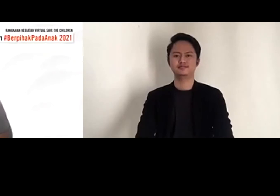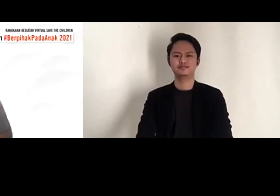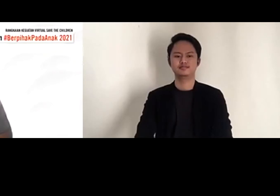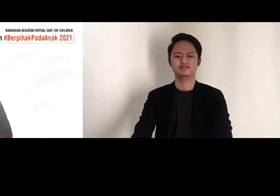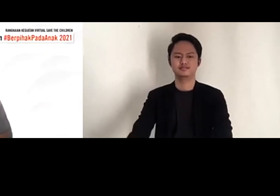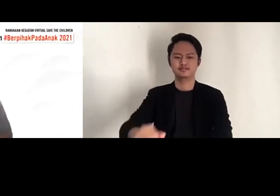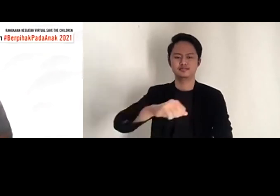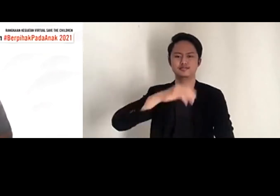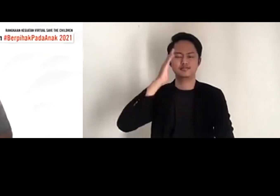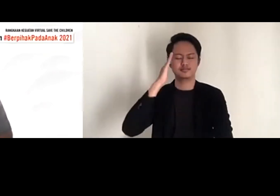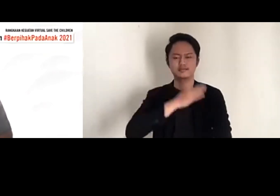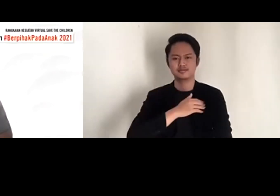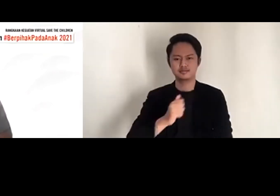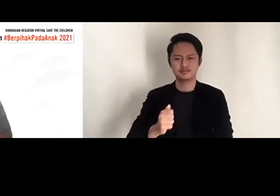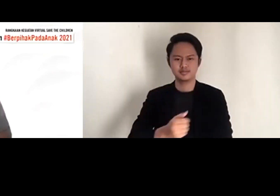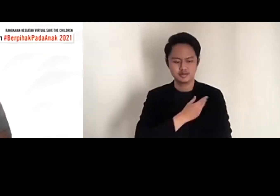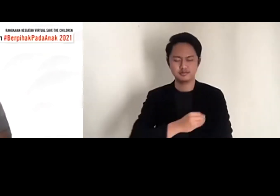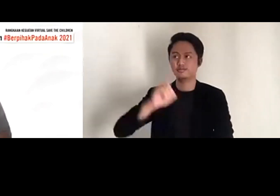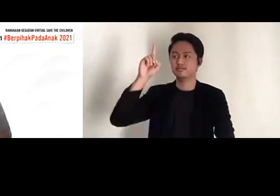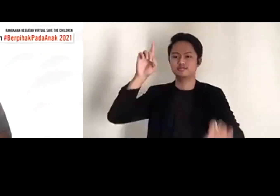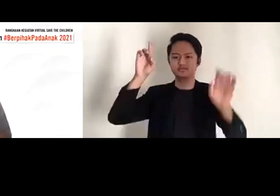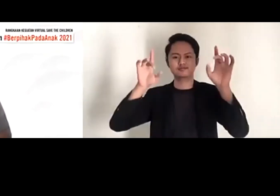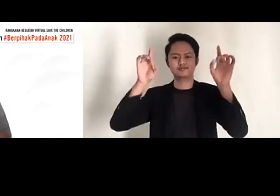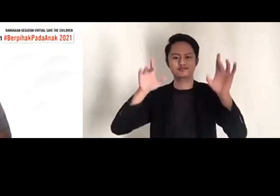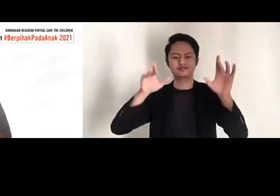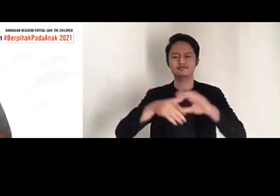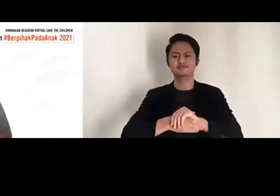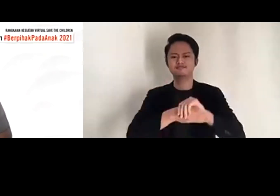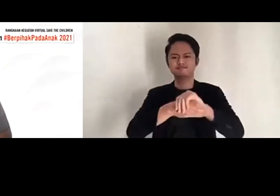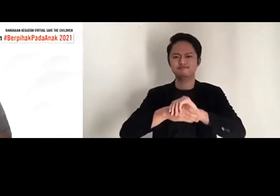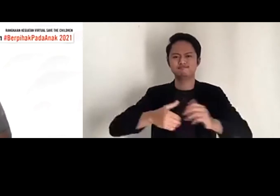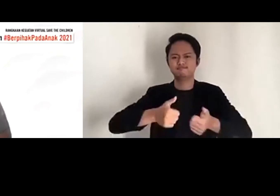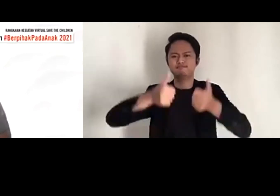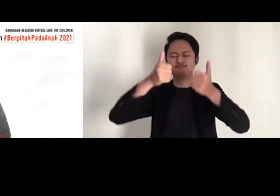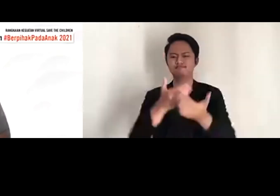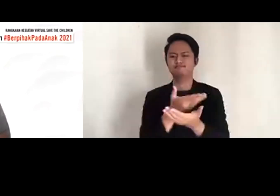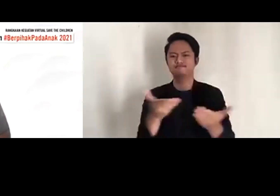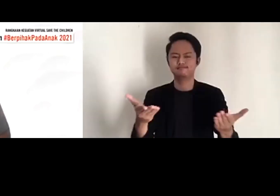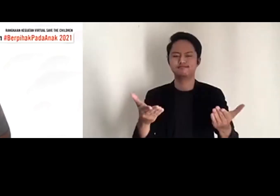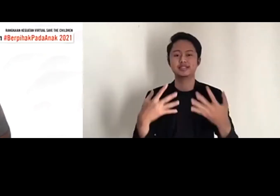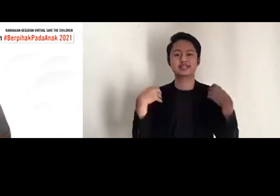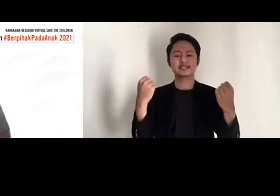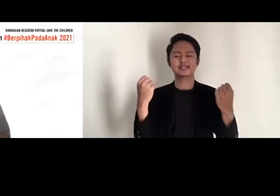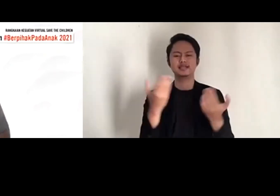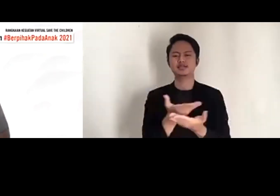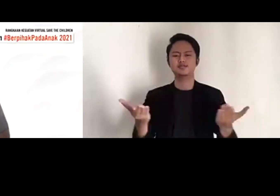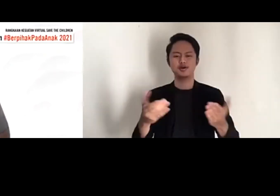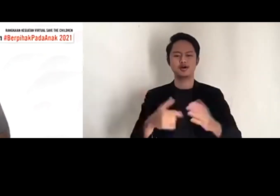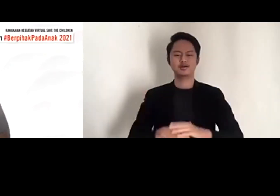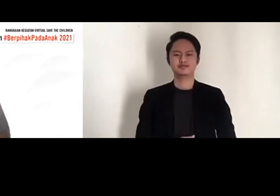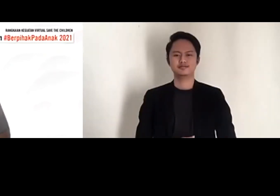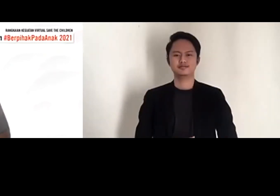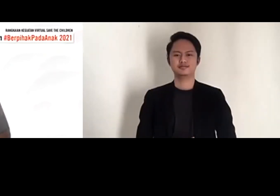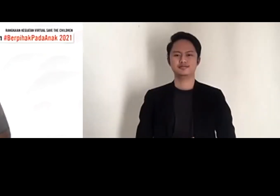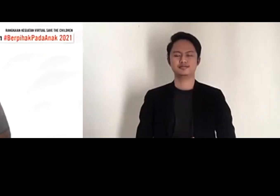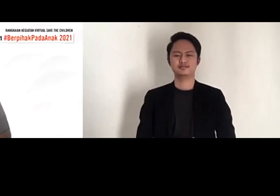wassalamualaikum warahmatullahi wabarakatuh. Salam dan salam sejahtera dan salam sehat buat kita semua.